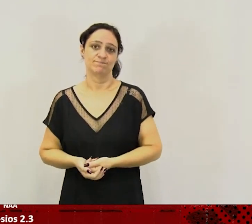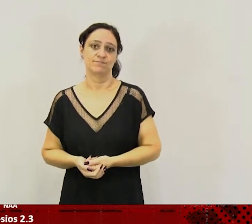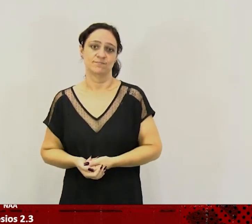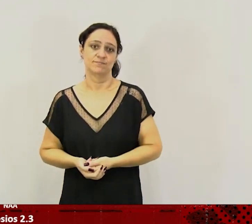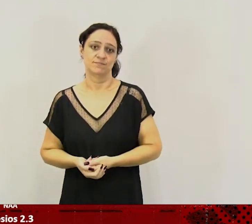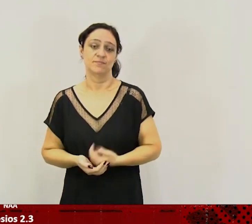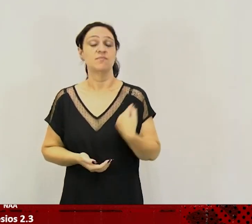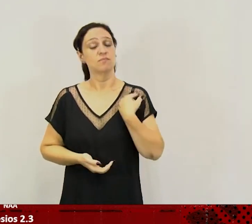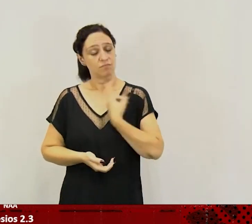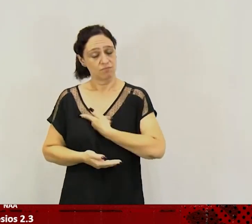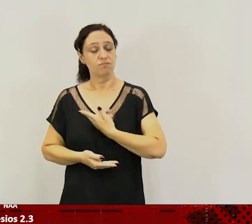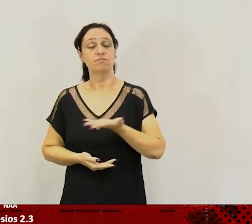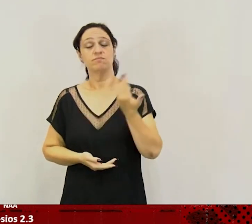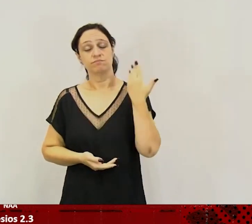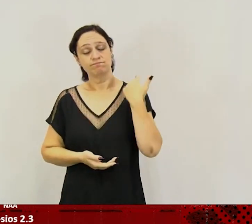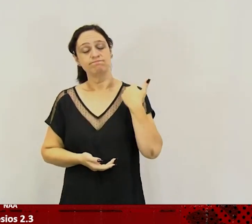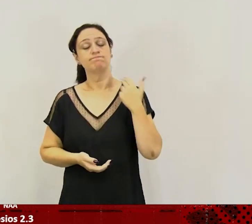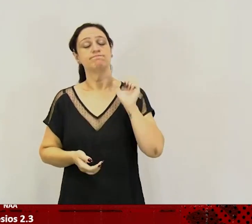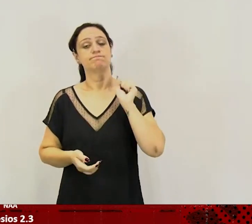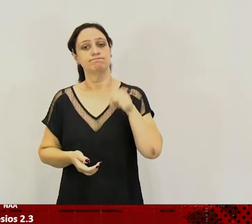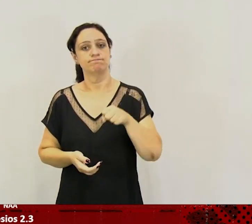Era assim que nós andávamos.